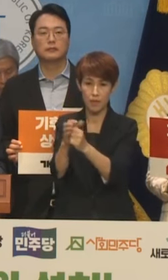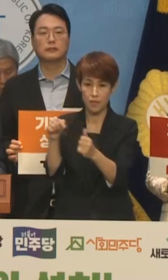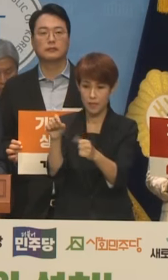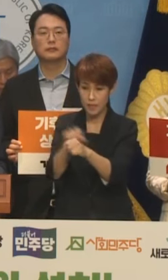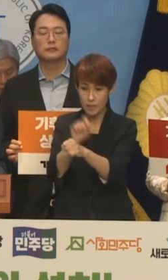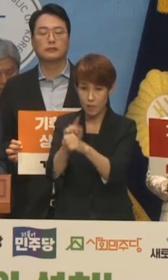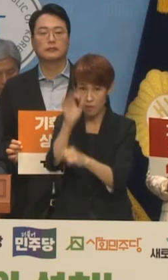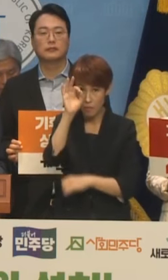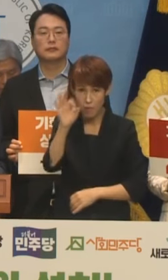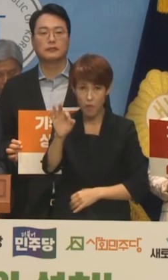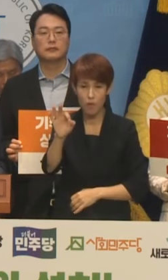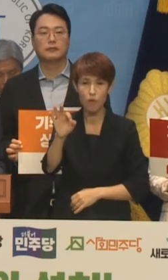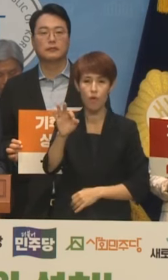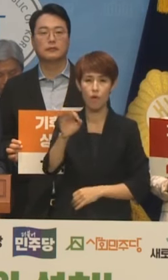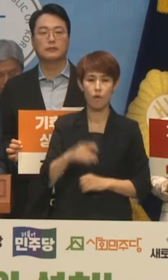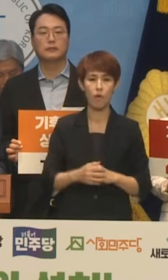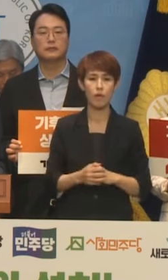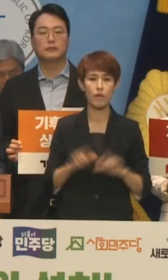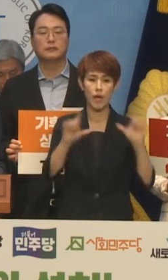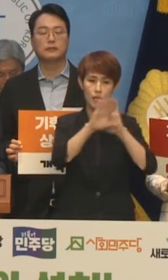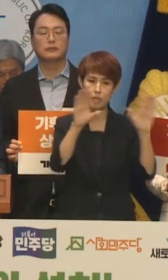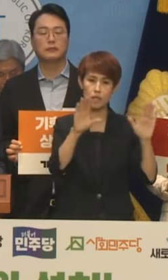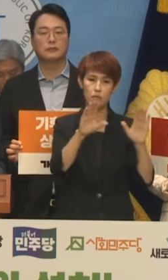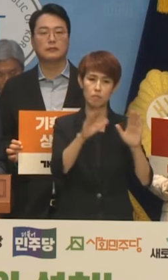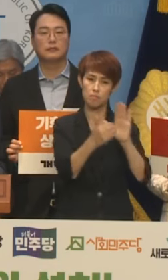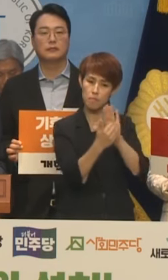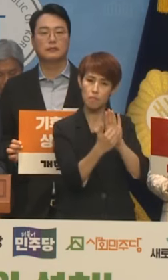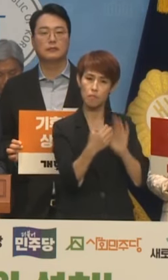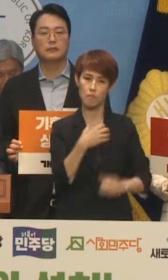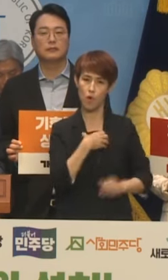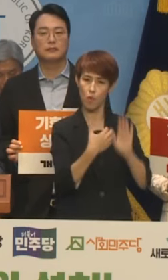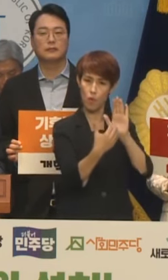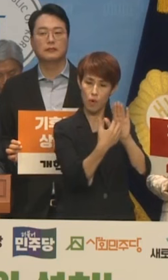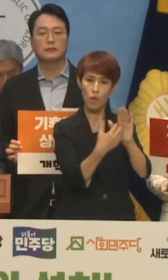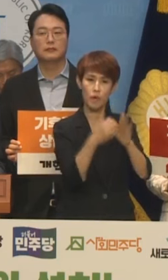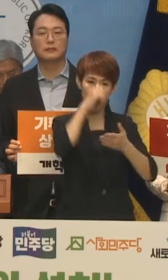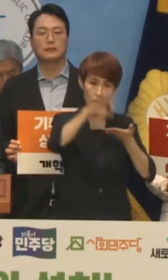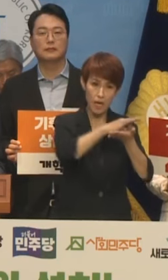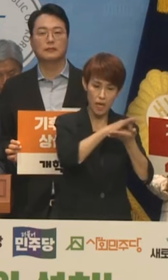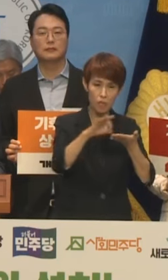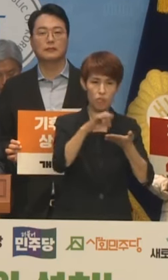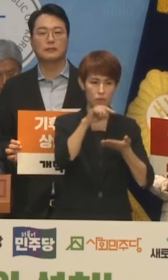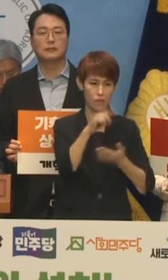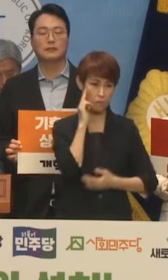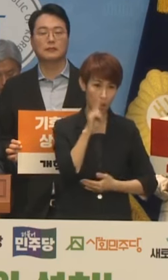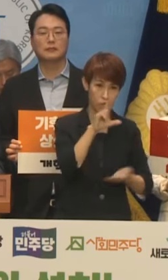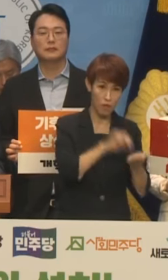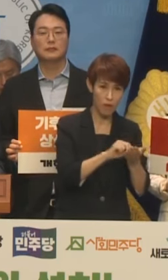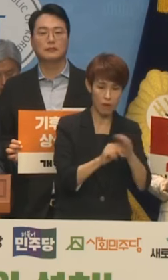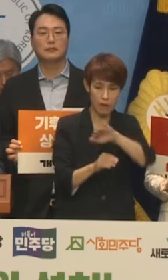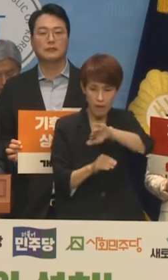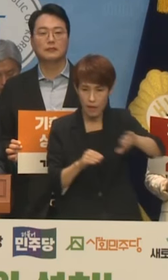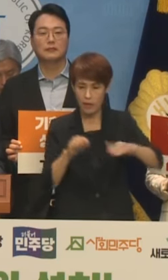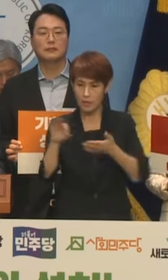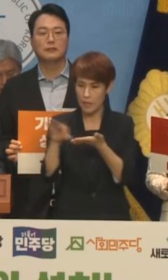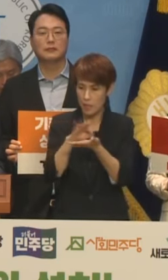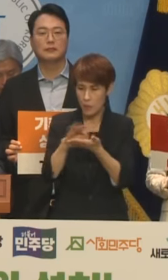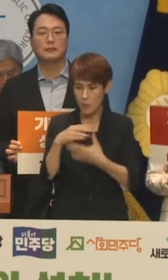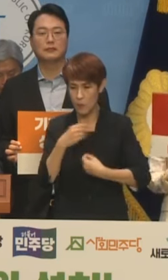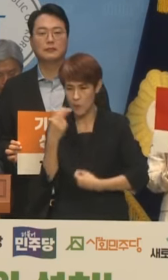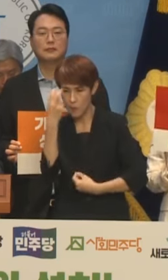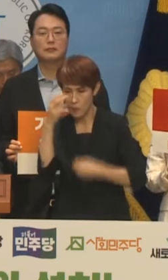특성상 기후대응 기금 사업에 대한 예산 심의는 기후위기의 심각성보다 재정